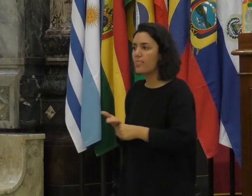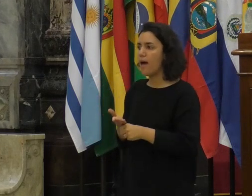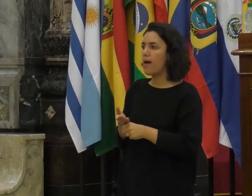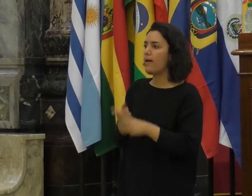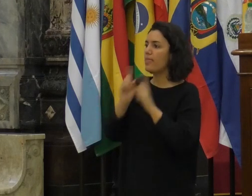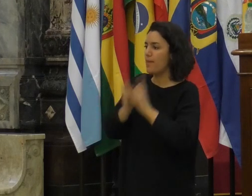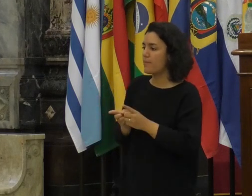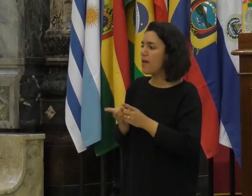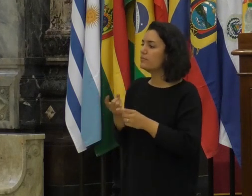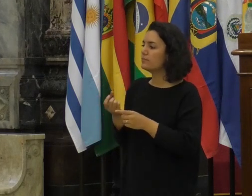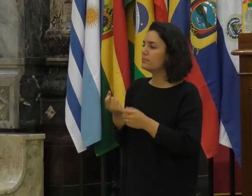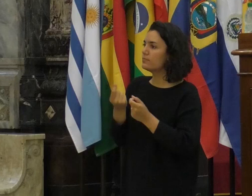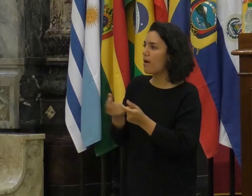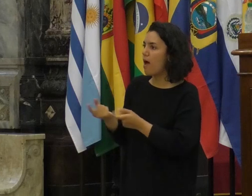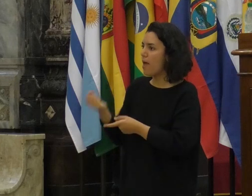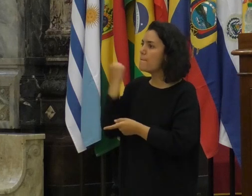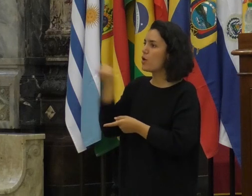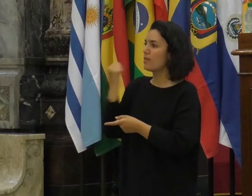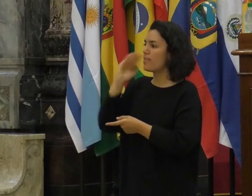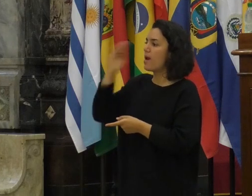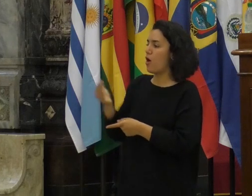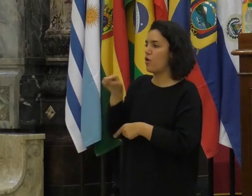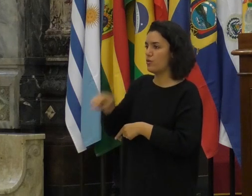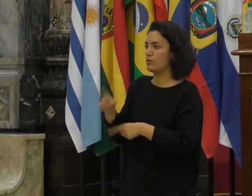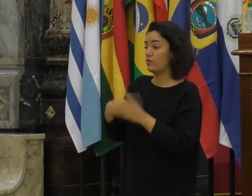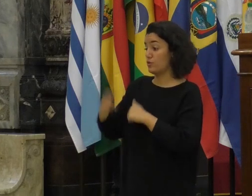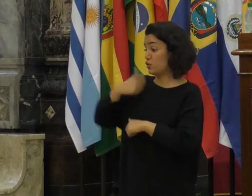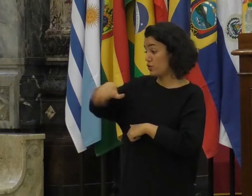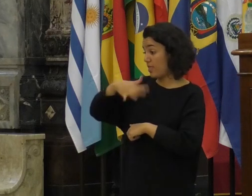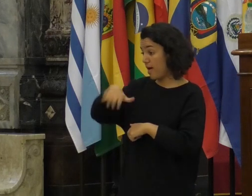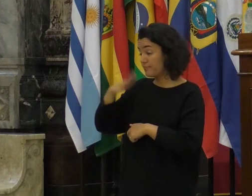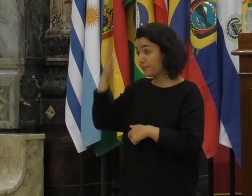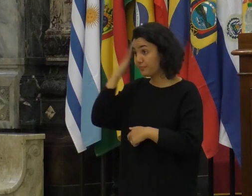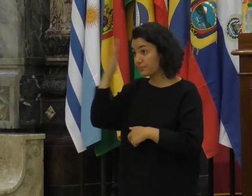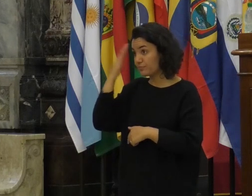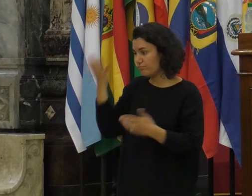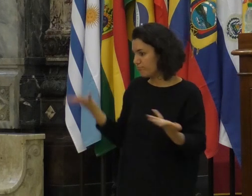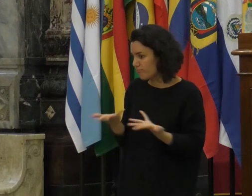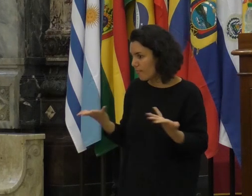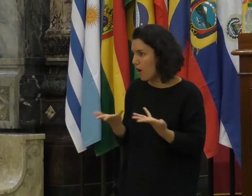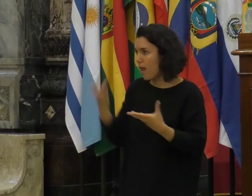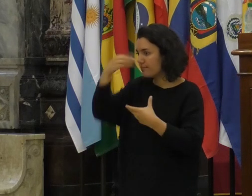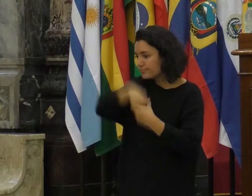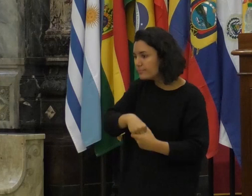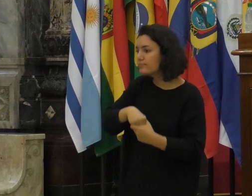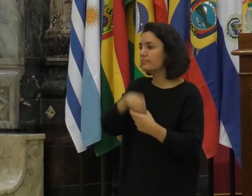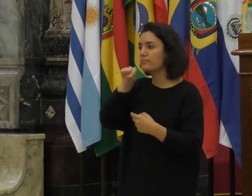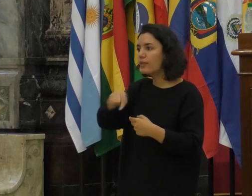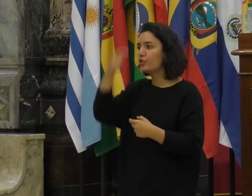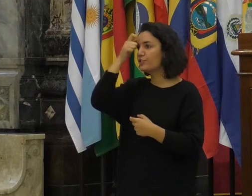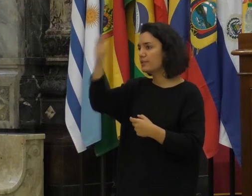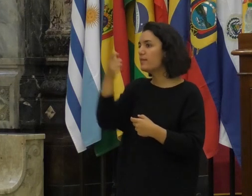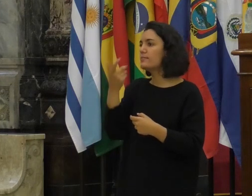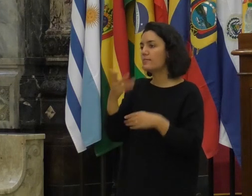contribuciones. La sociedad del conocimiento en la que vivimos se sostiene en la capacidad de la ciencia para